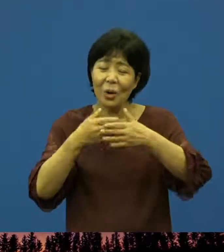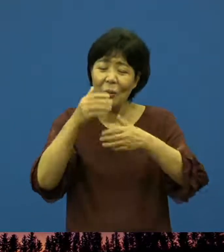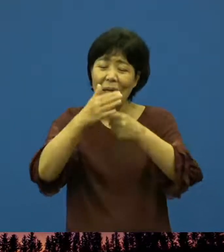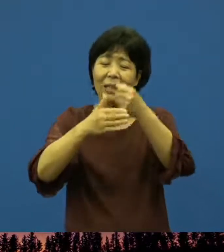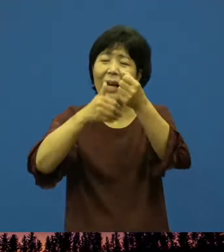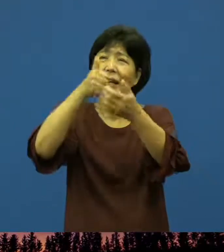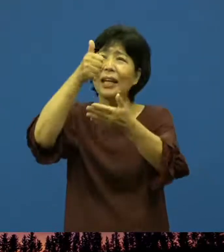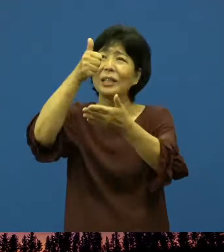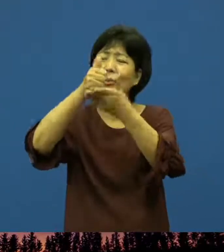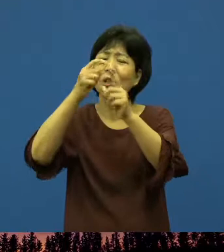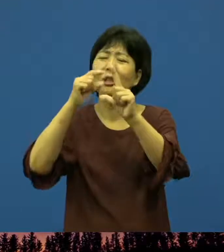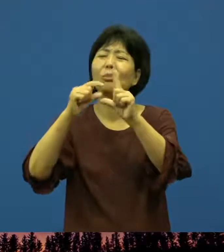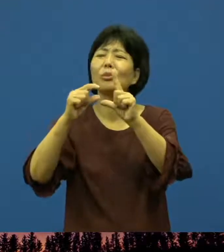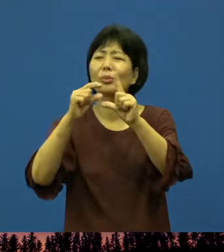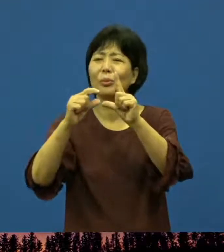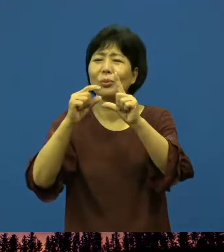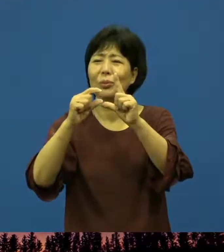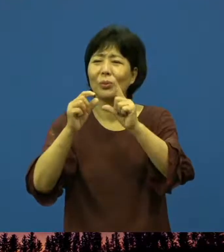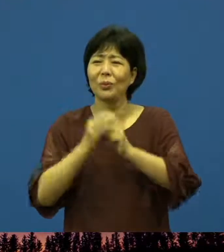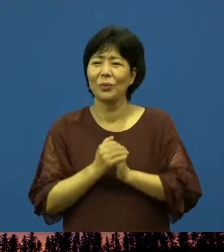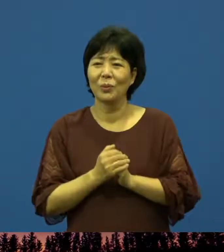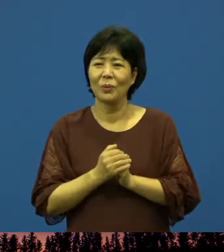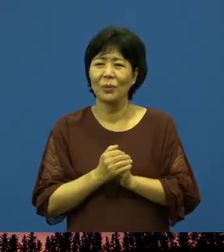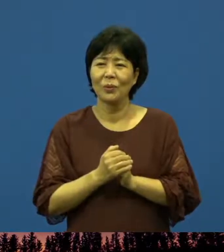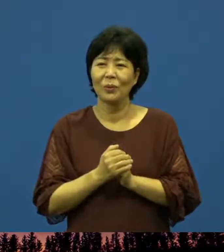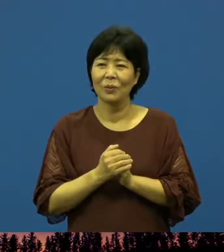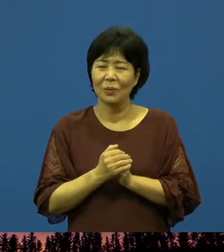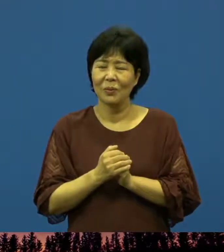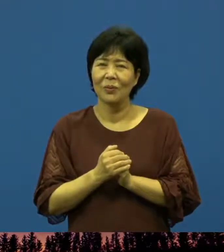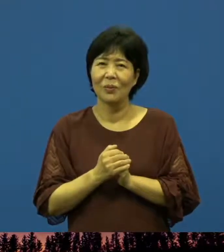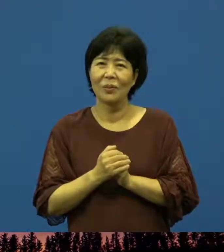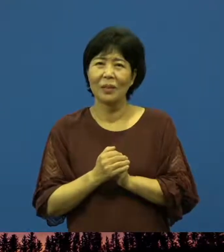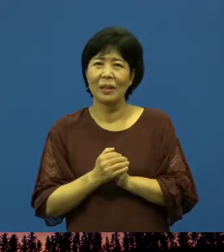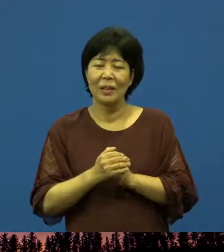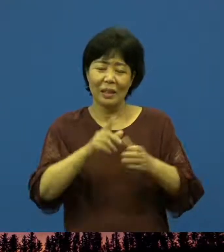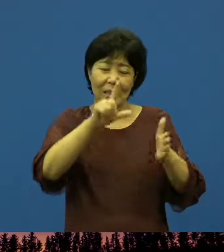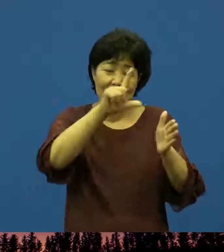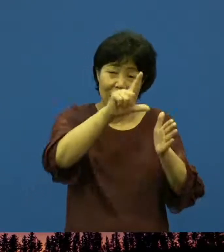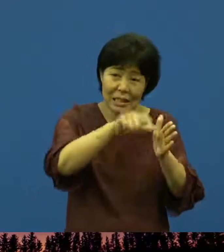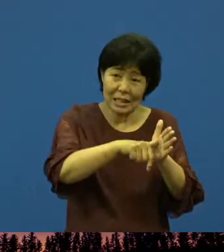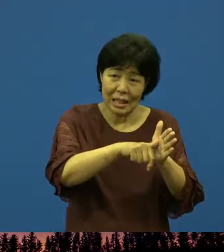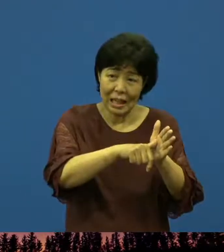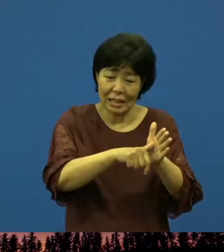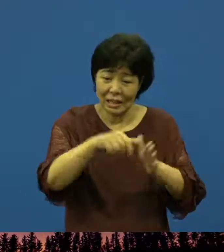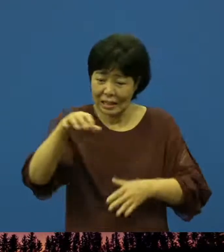존재가 어떤 시간 속에서 어떤 공간, 시간과 공간에서 내가